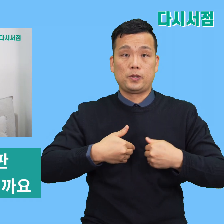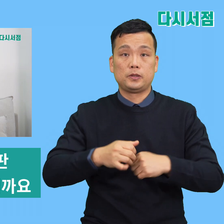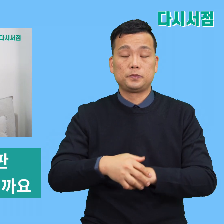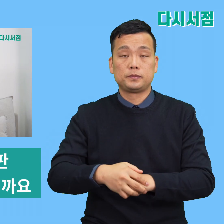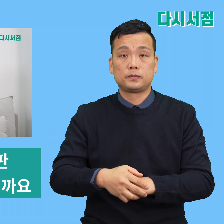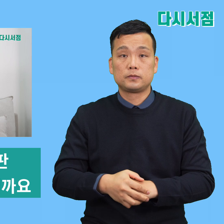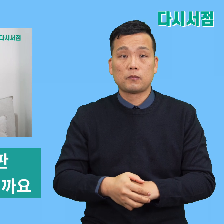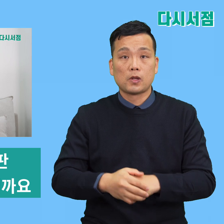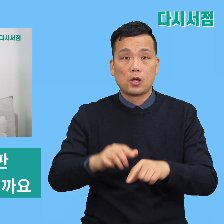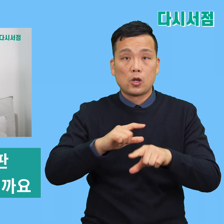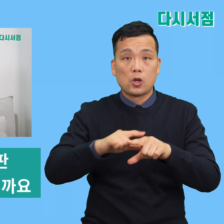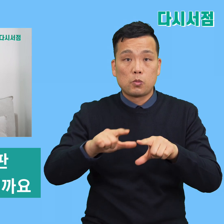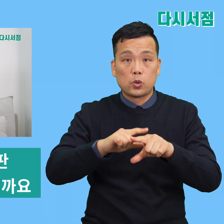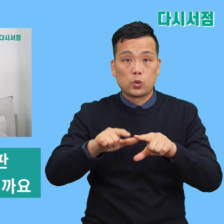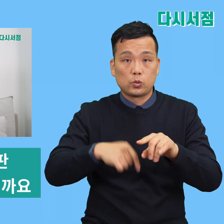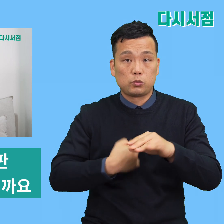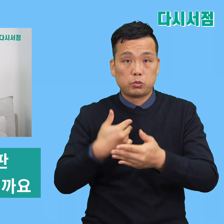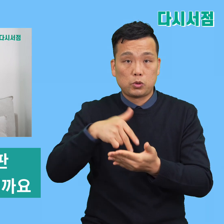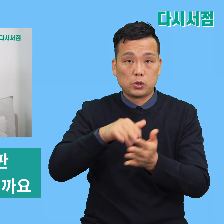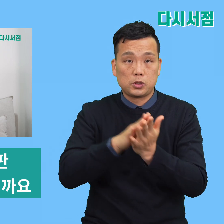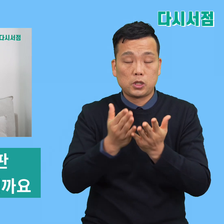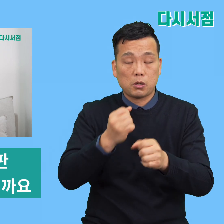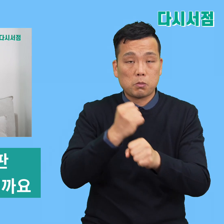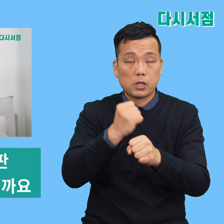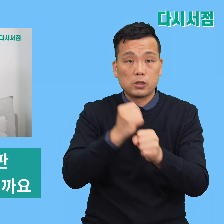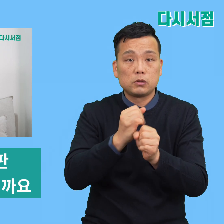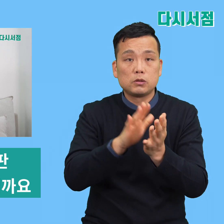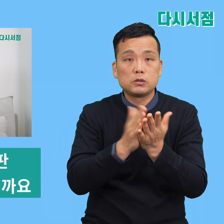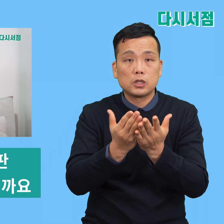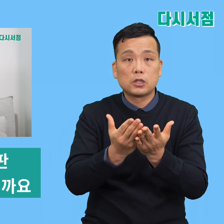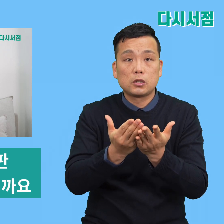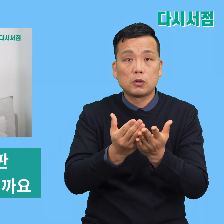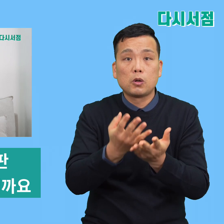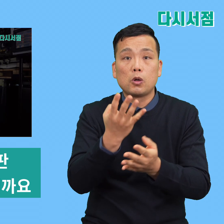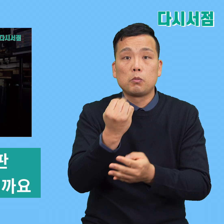그렇다면 보통 독립출판 인쇄는 몇 부를 찍게 될까요?